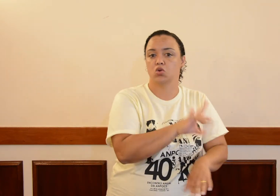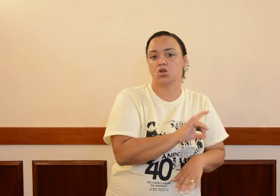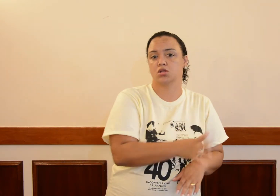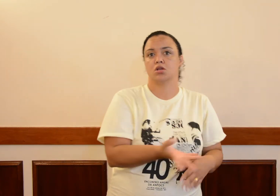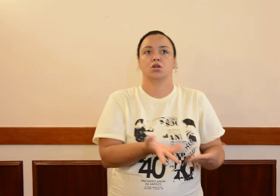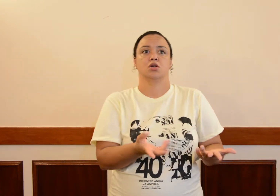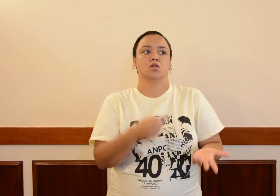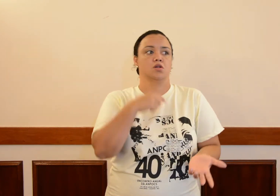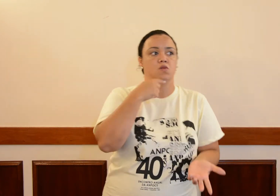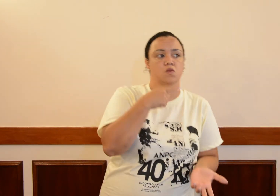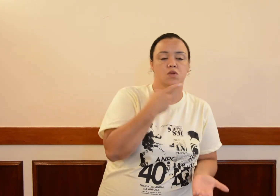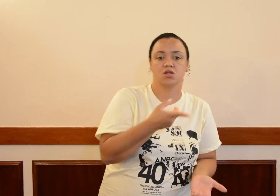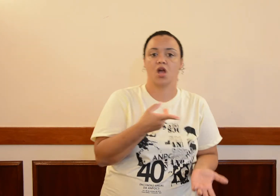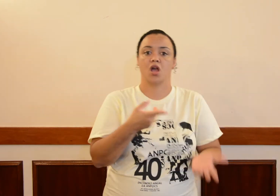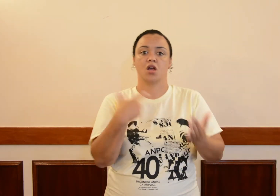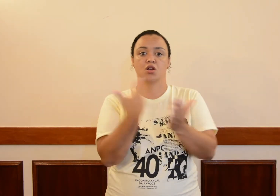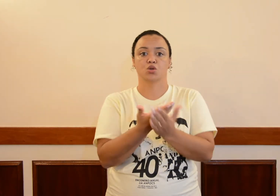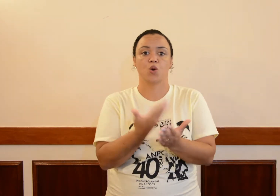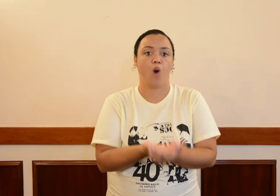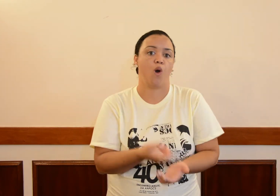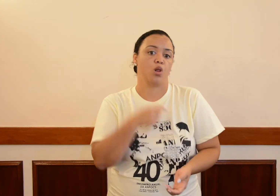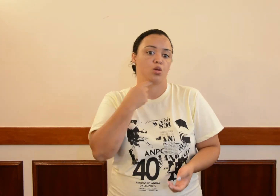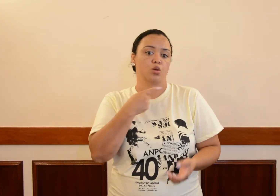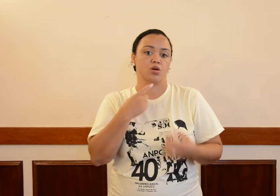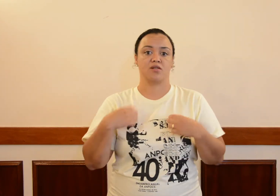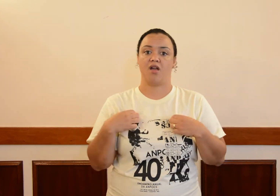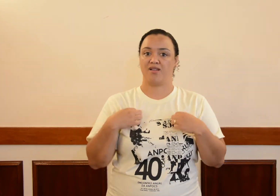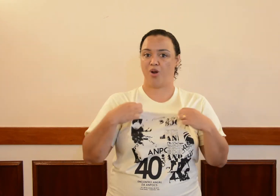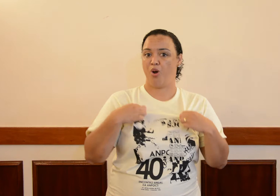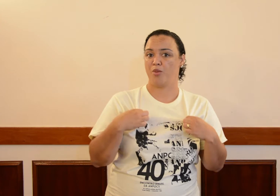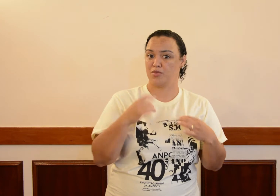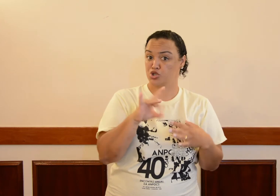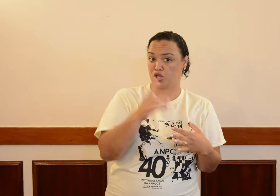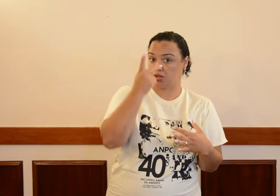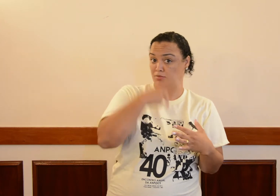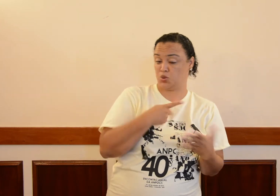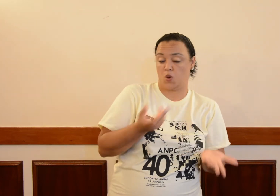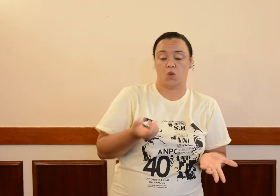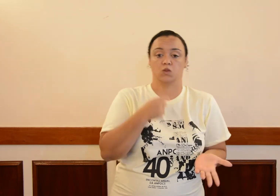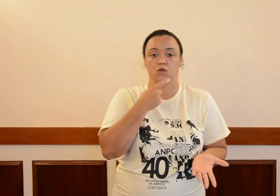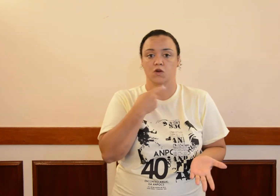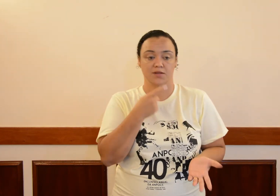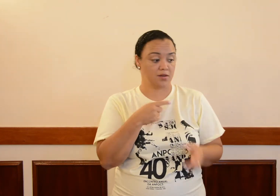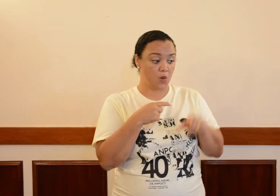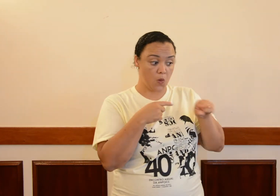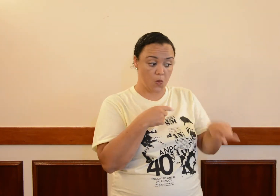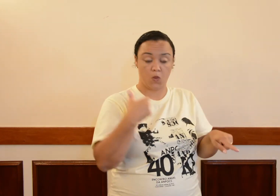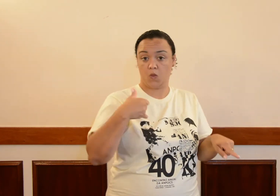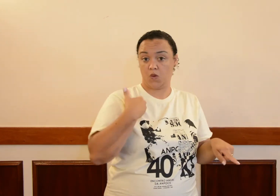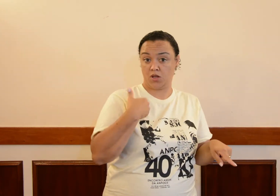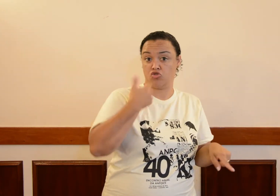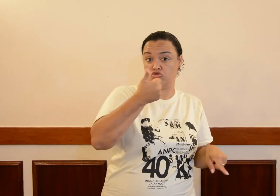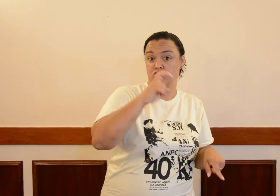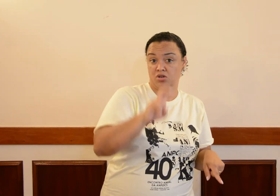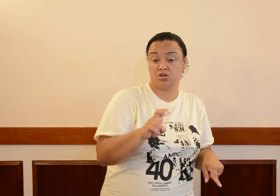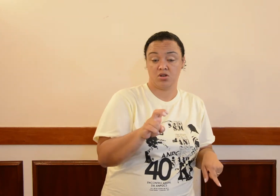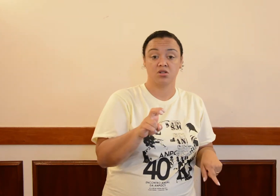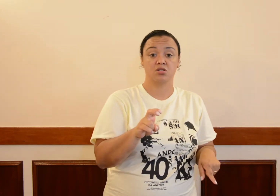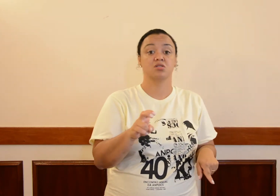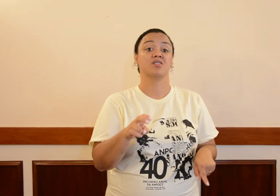muitas vezes não se veste, enfim, tem várias questões que esses profissionais consideram como comprometimentos de ter uma